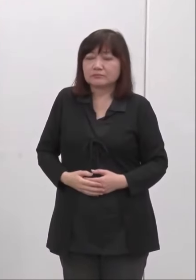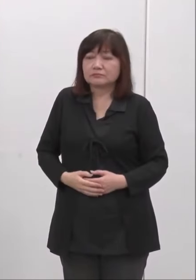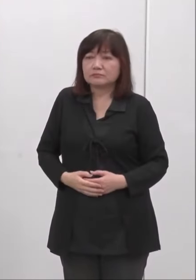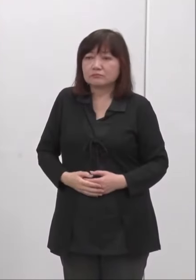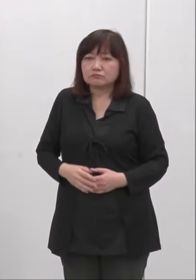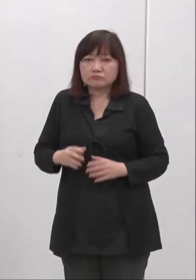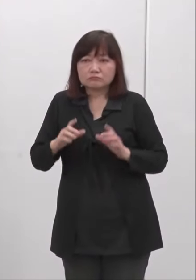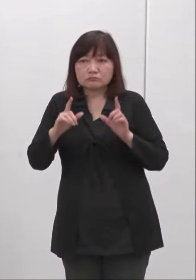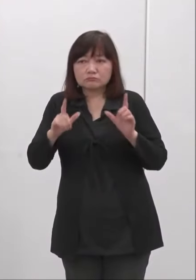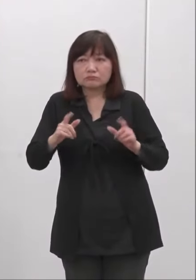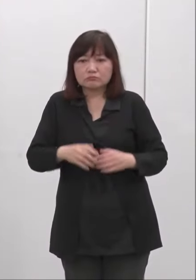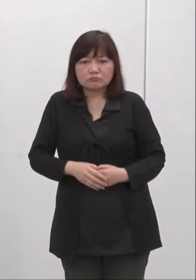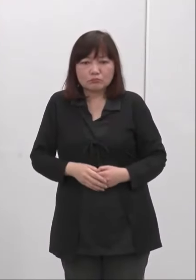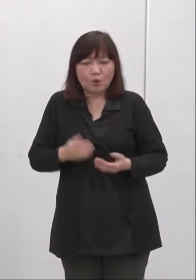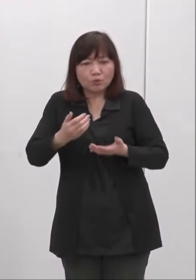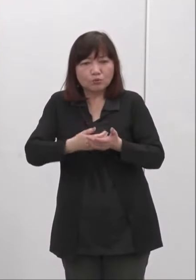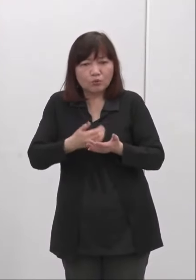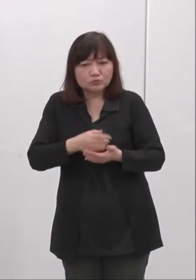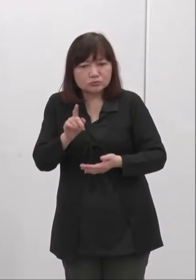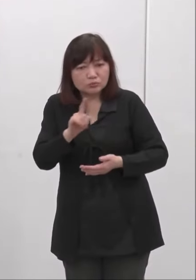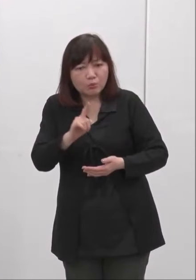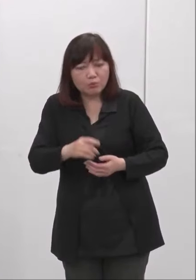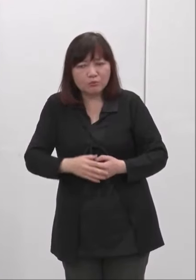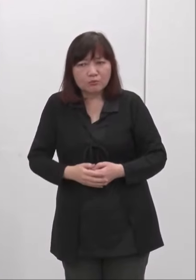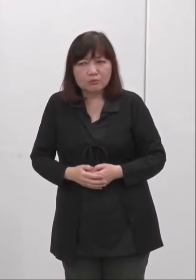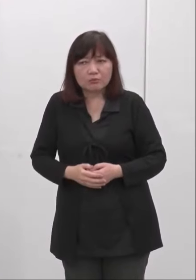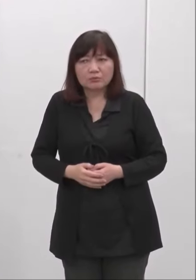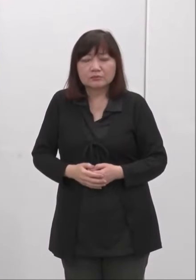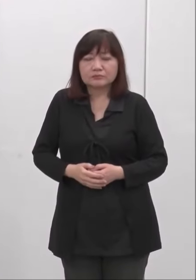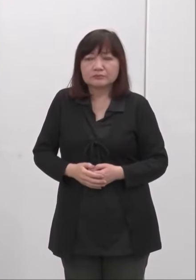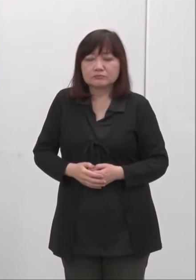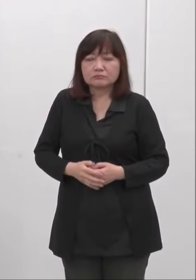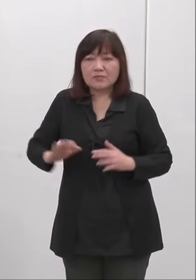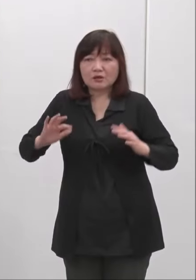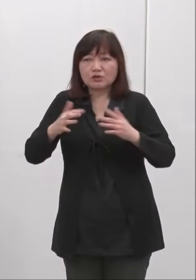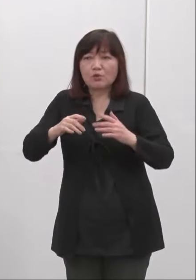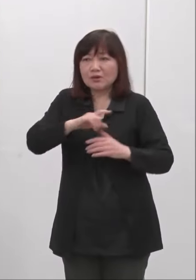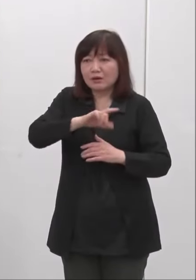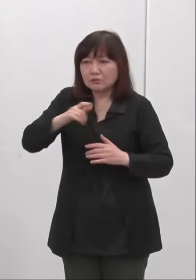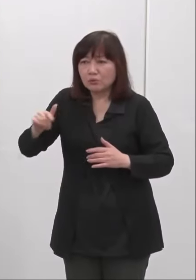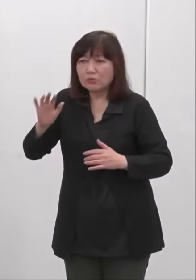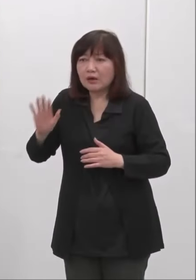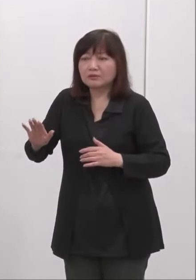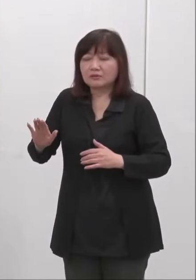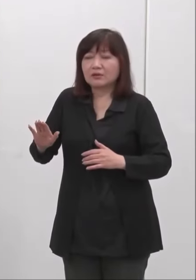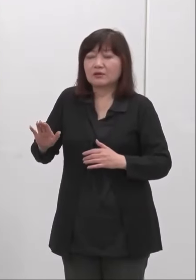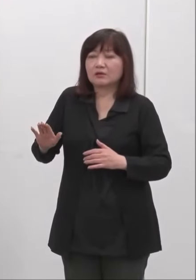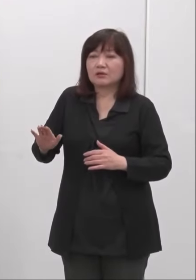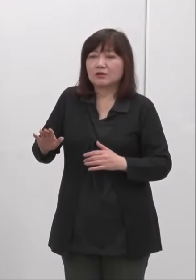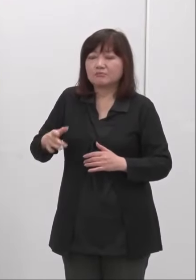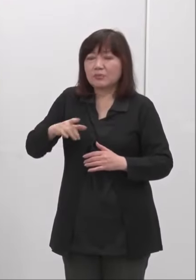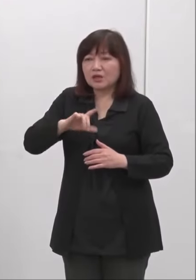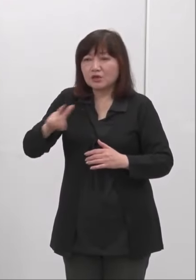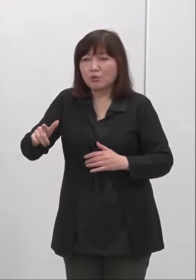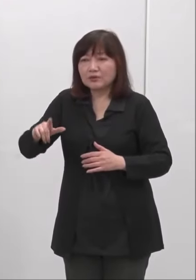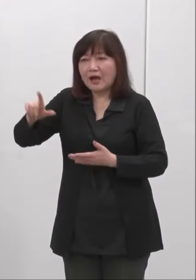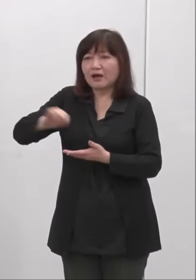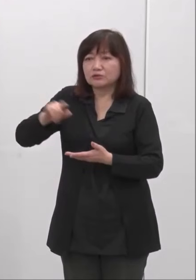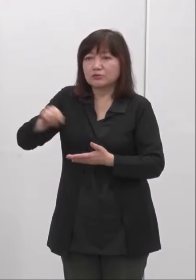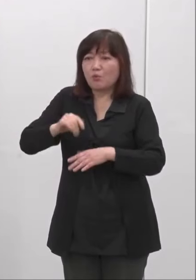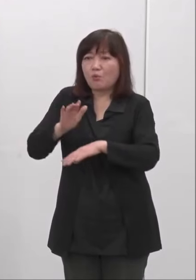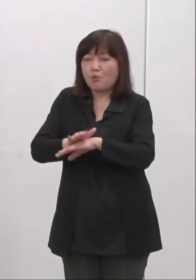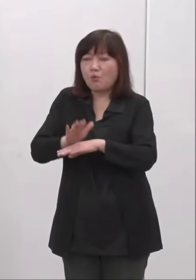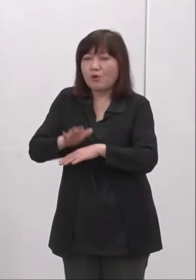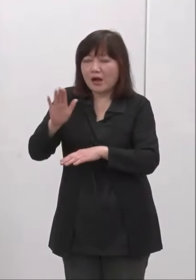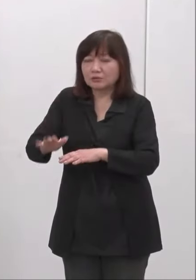あれ、それ残すって どの基準でおっしゃってましたっけ。いろんな議論はありまして、で いろんな活用方法は議論されております